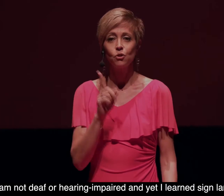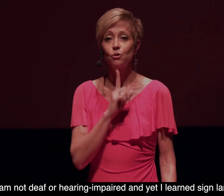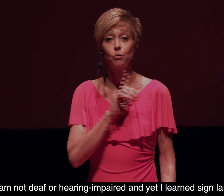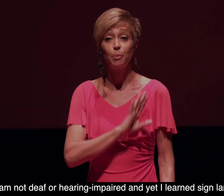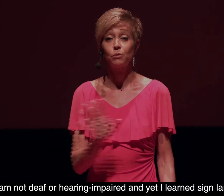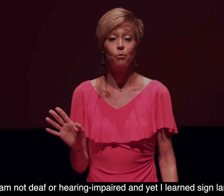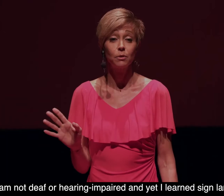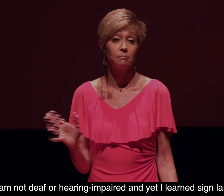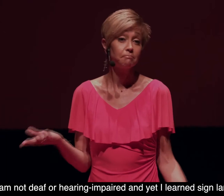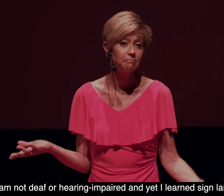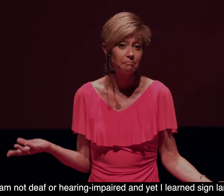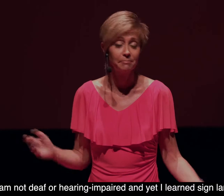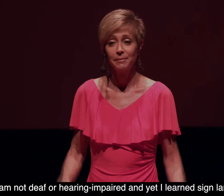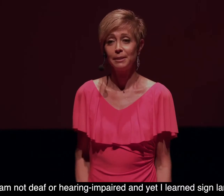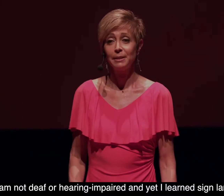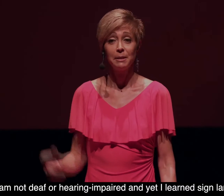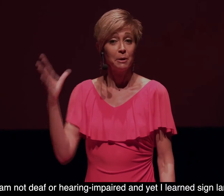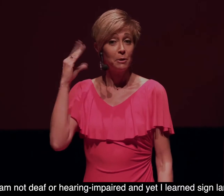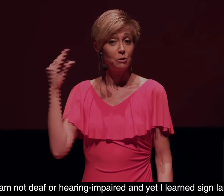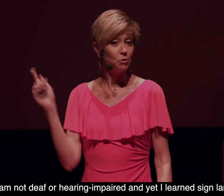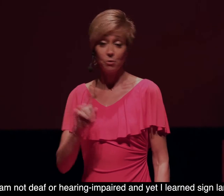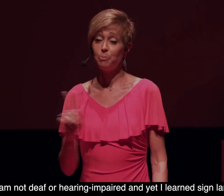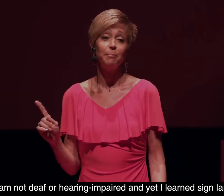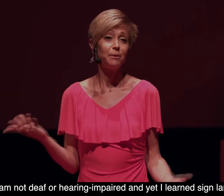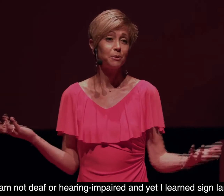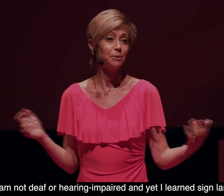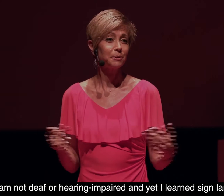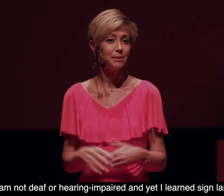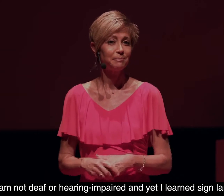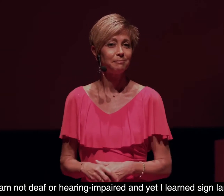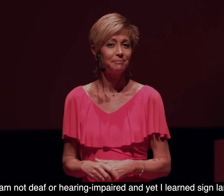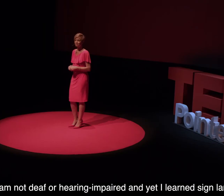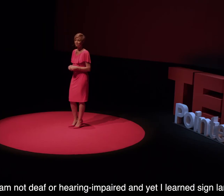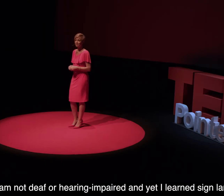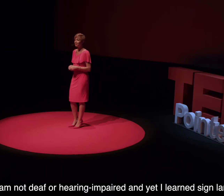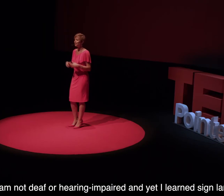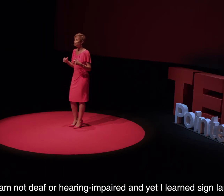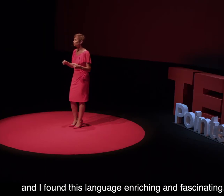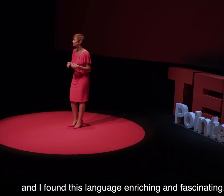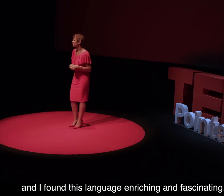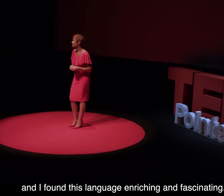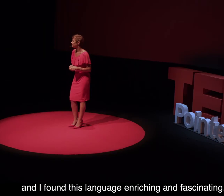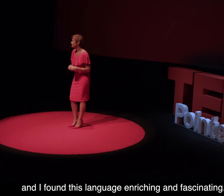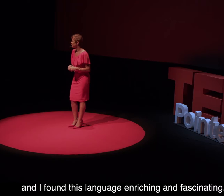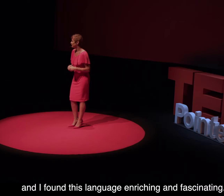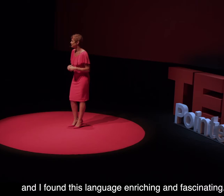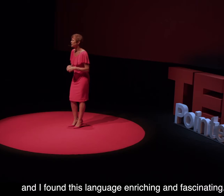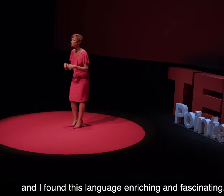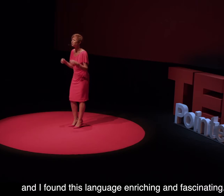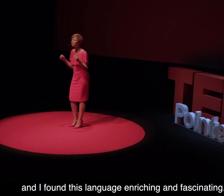Je ne suis pas sourde. Je ne suis pas malentendante. Et pourtant, j'ai appris la langue des signes et je